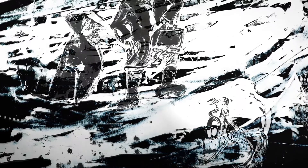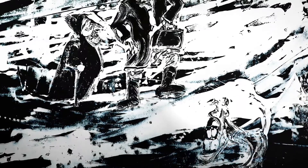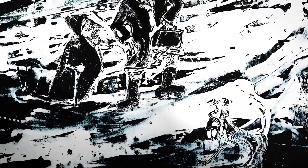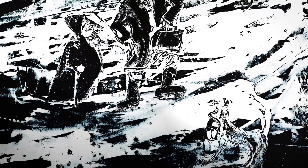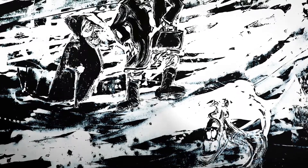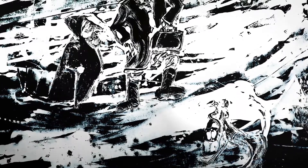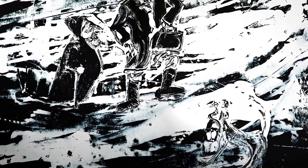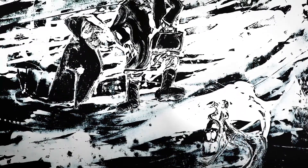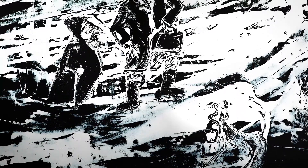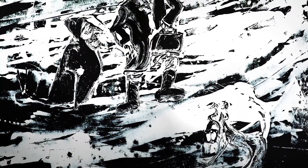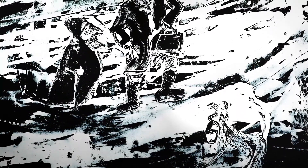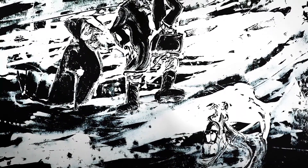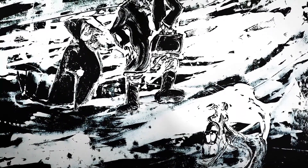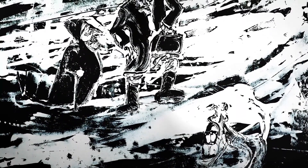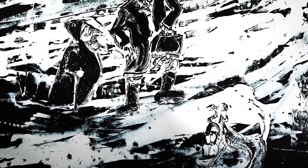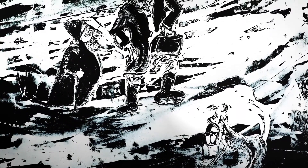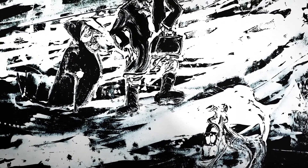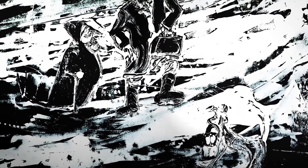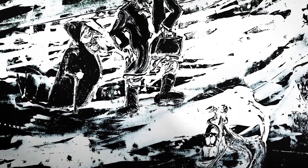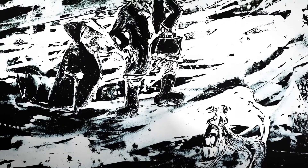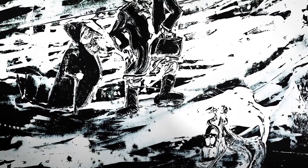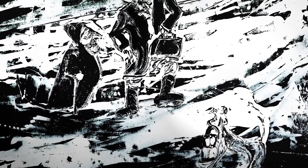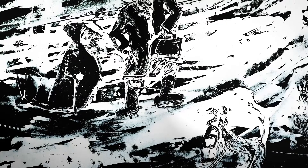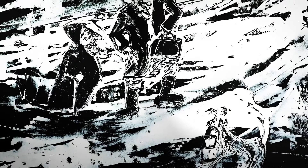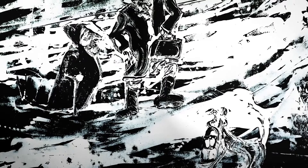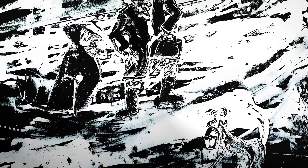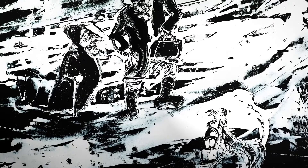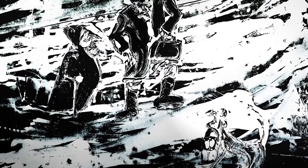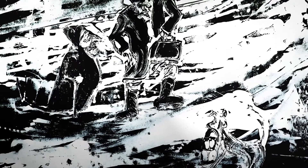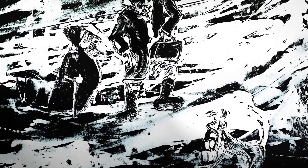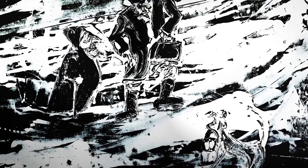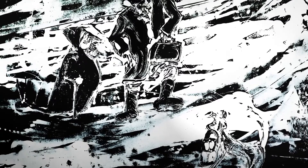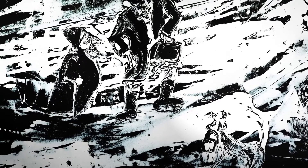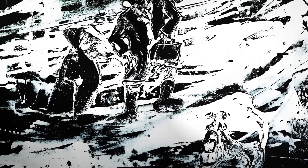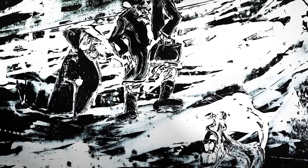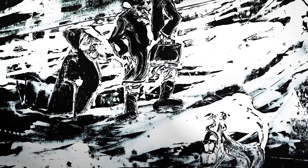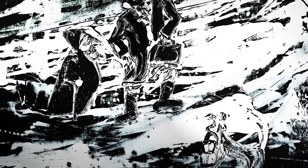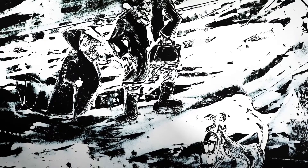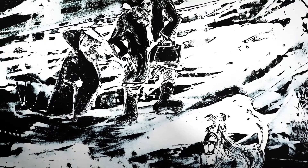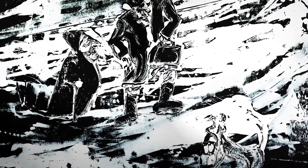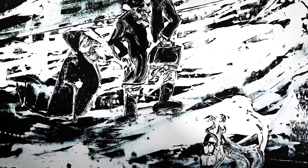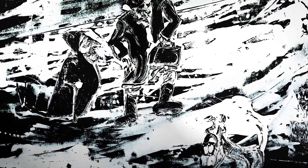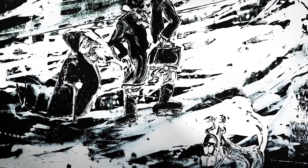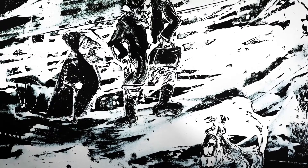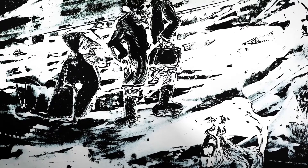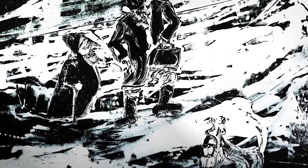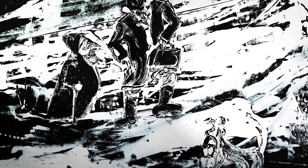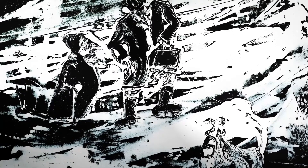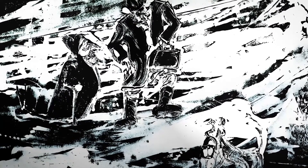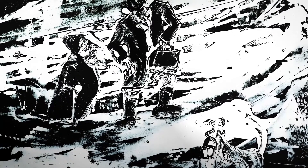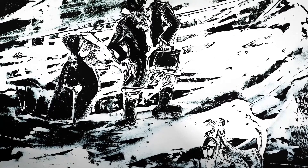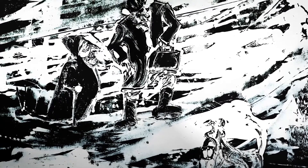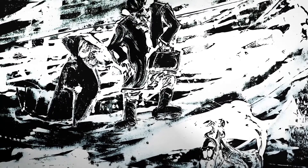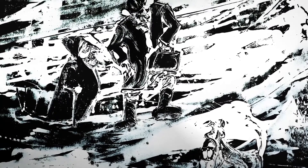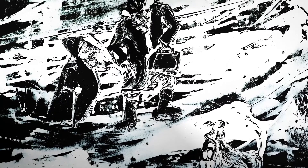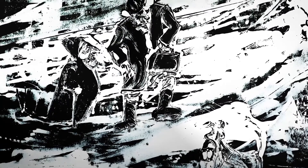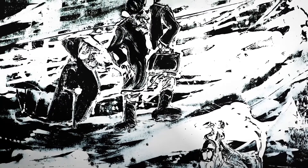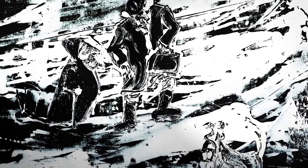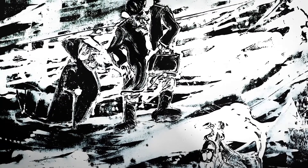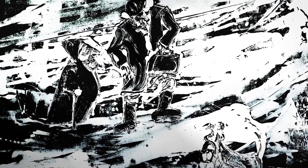na boca, aguarda Dr. Trifulgas com sua maleta e a velha apoiada em sua bengala. Eles avançam pelo difícil e